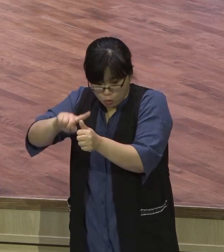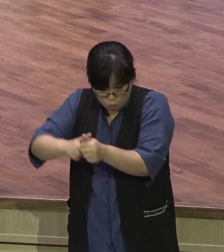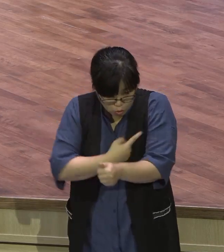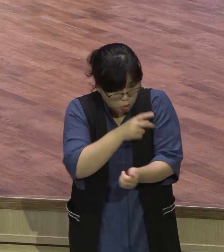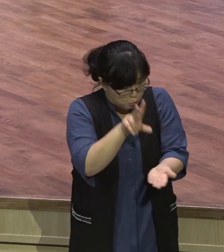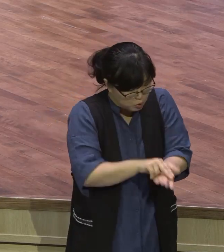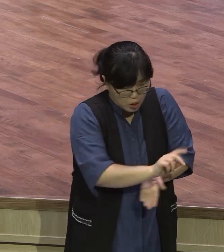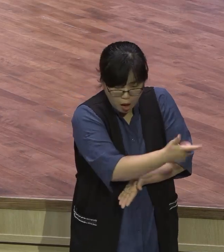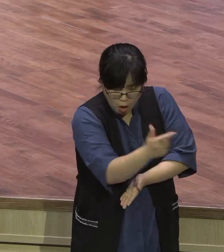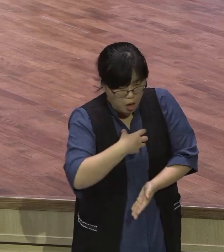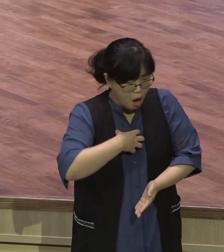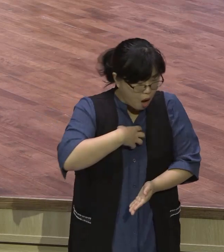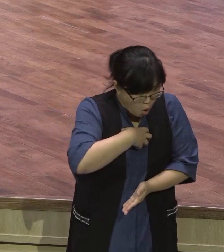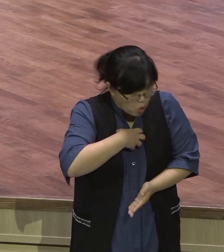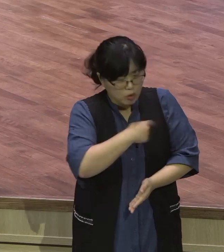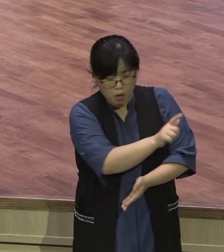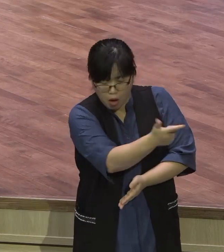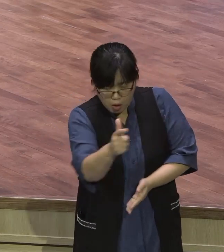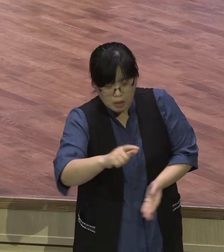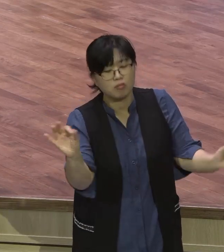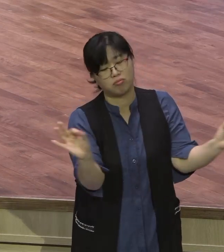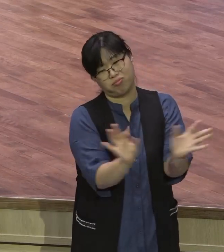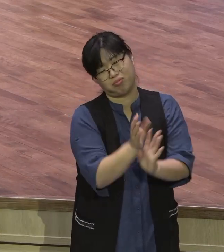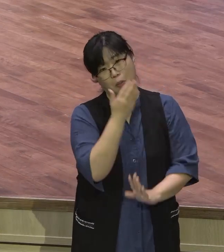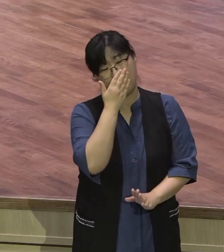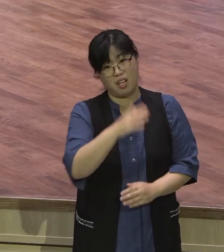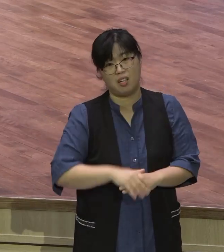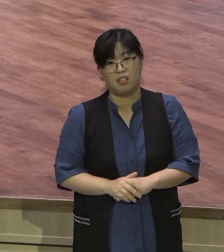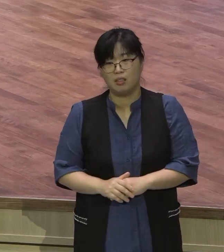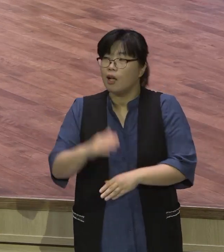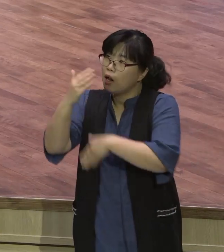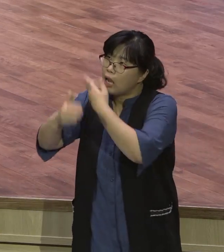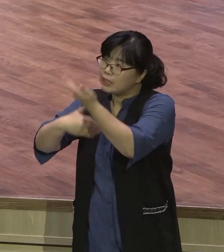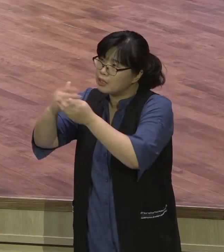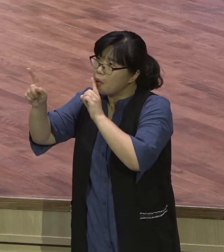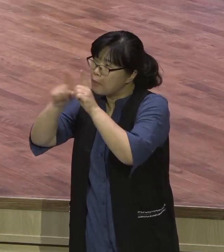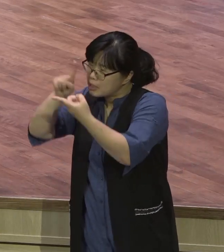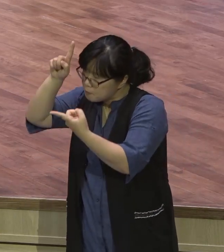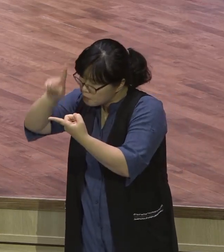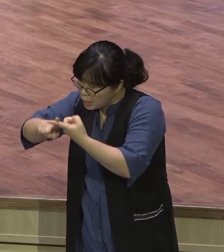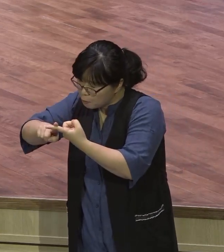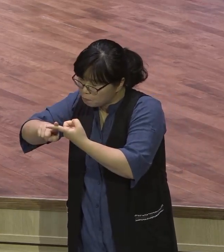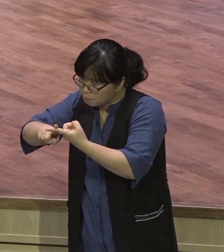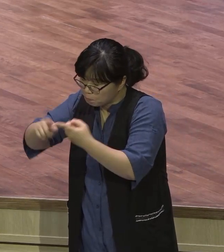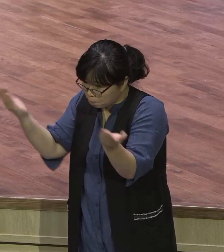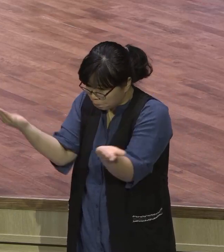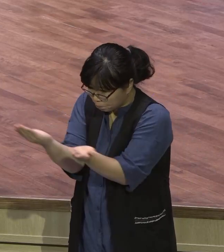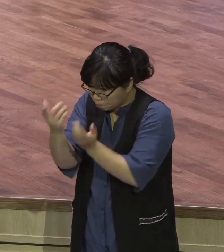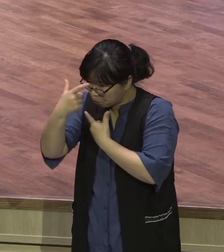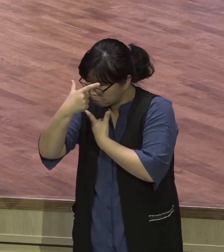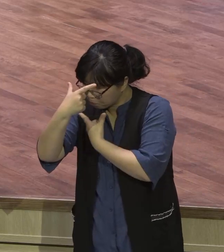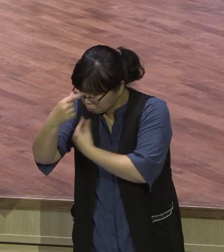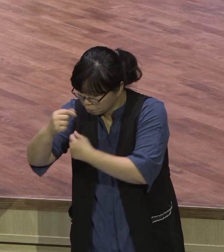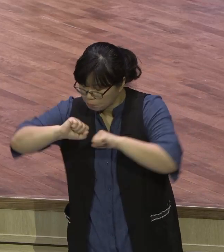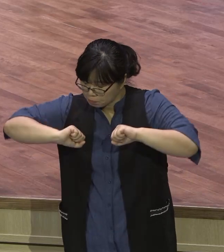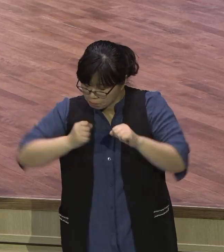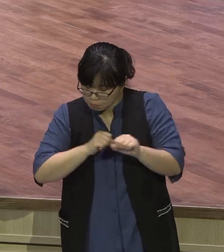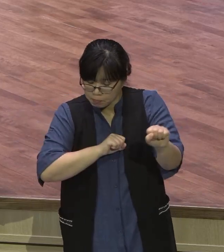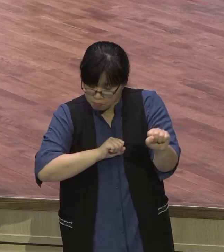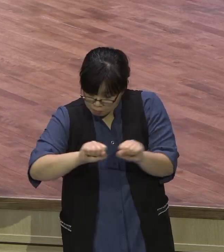말씀을 믿고 그대로 순종하고 적용하십시오 그대로 그대로 하나님이요 예비하시던